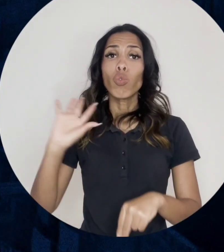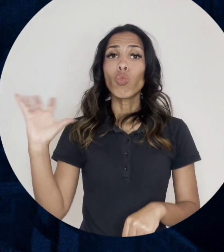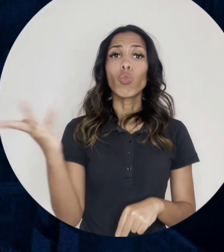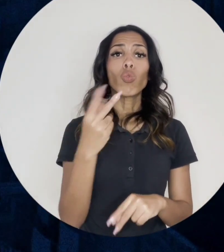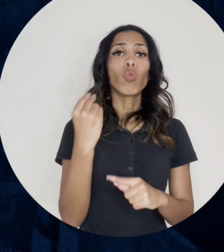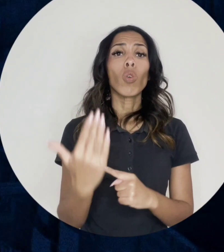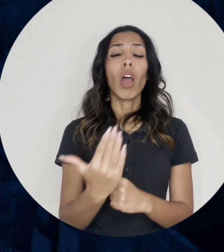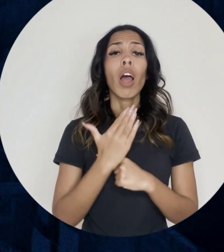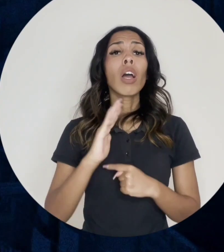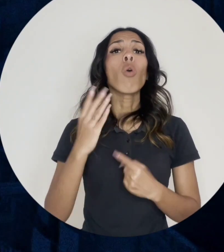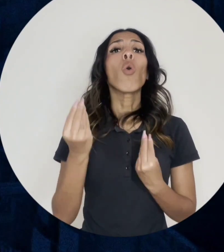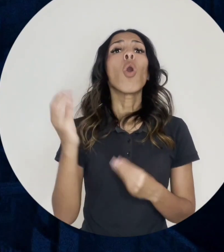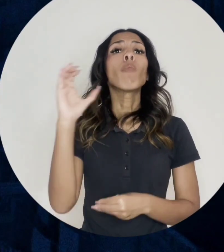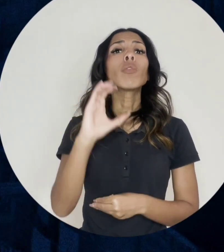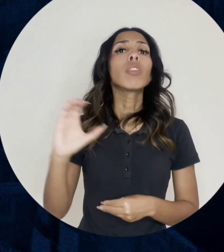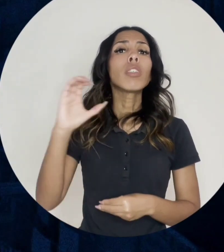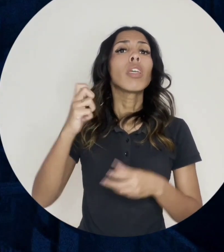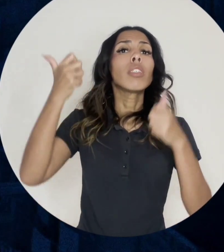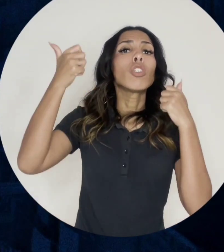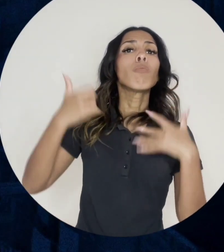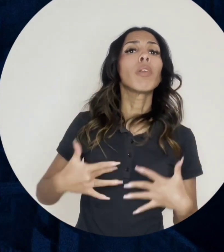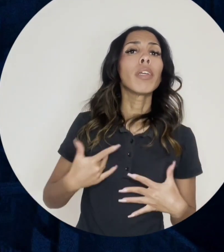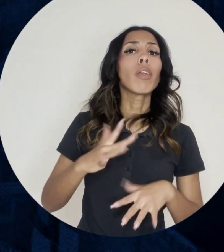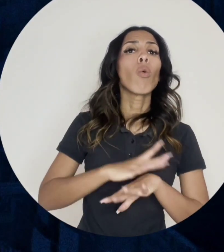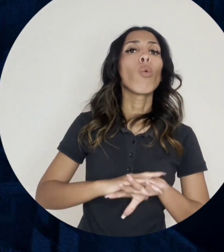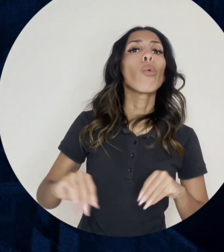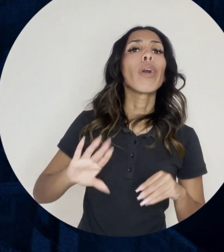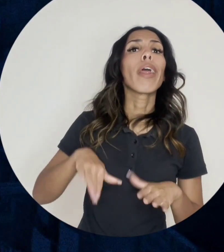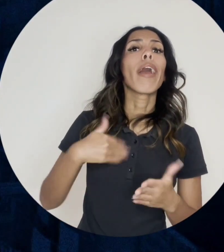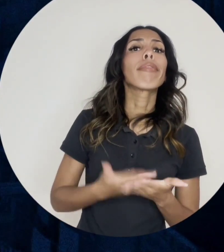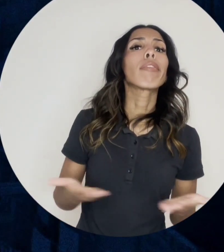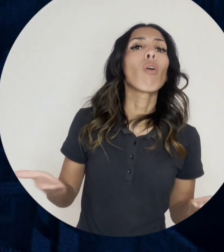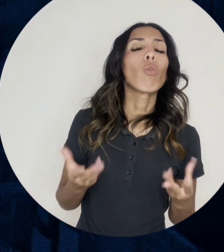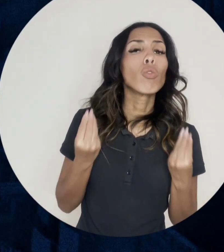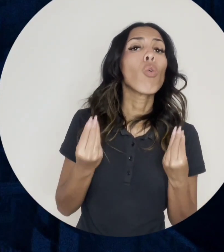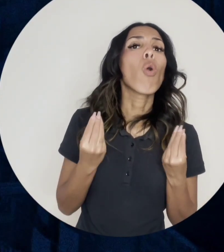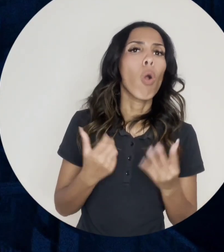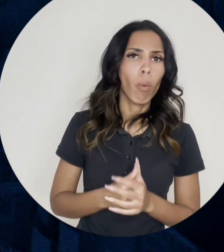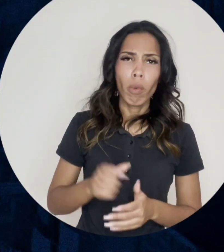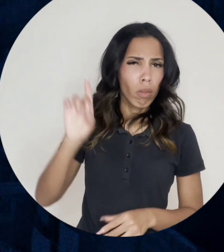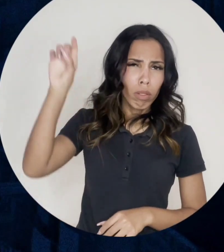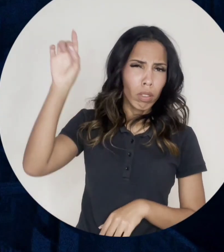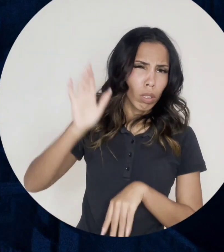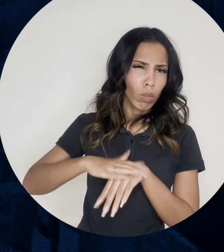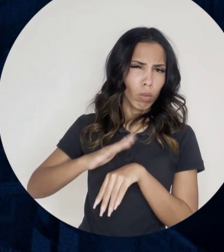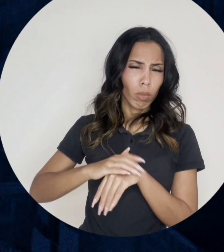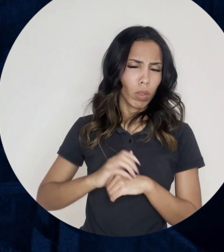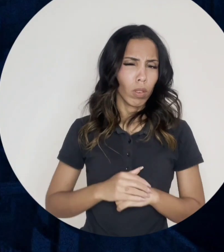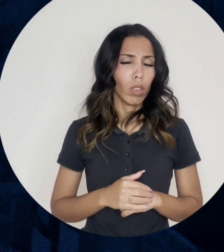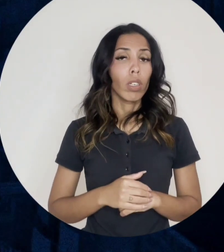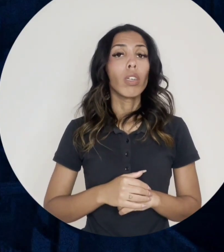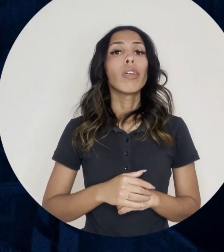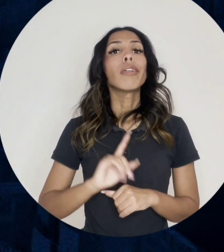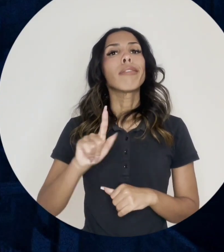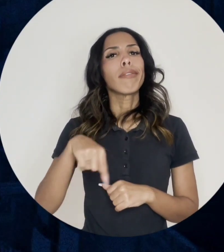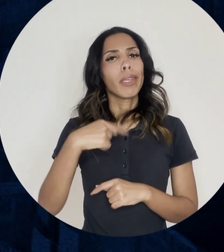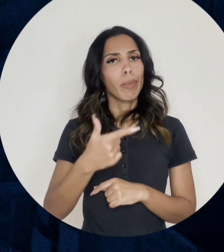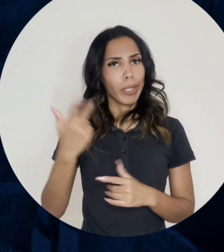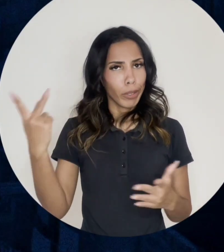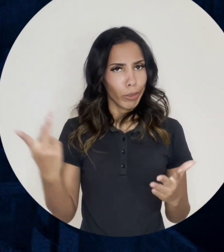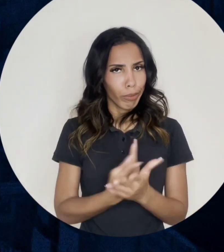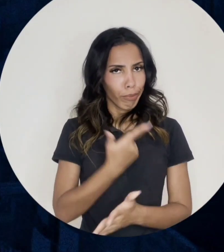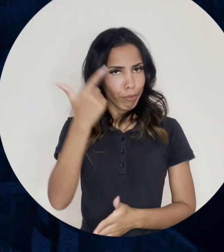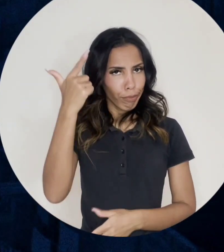consegue explicar como é que eu me curei. Da outra vez, eu de novo tive uma recaída